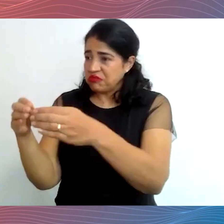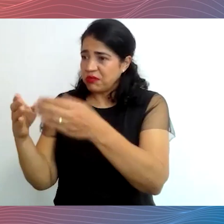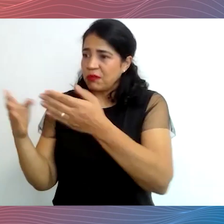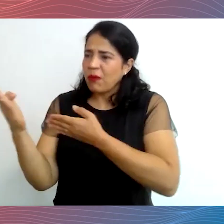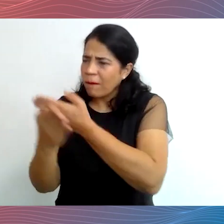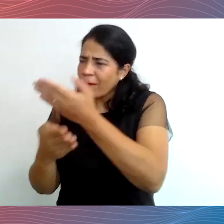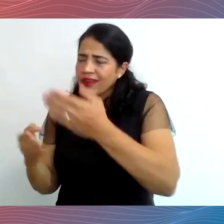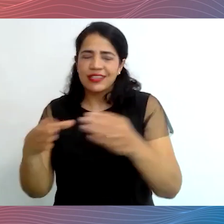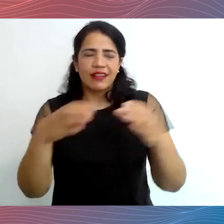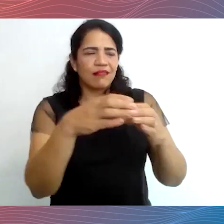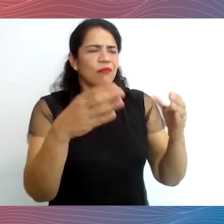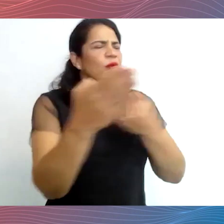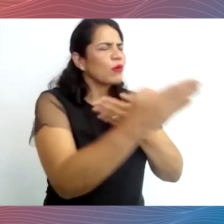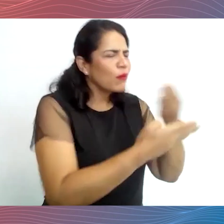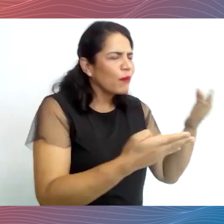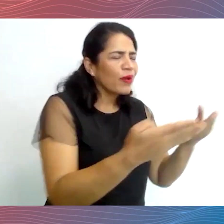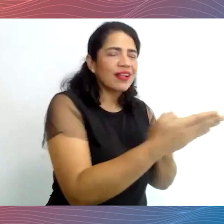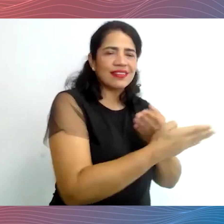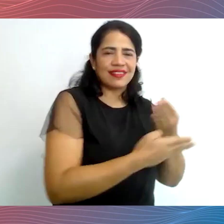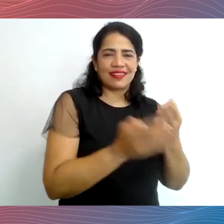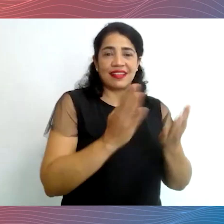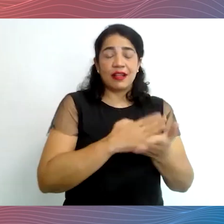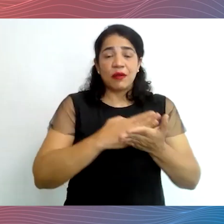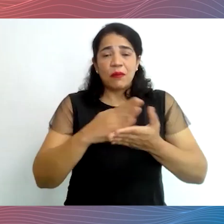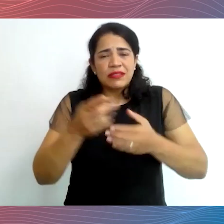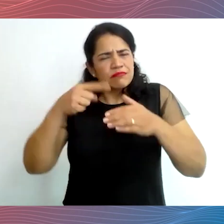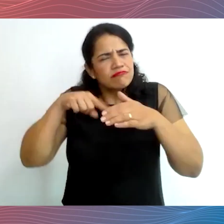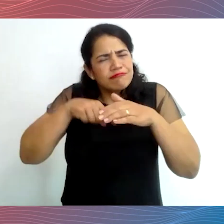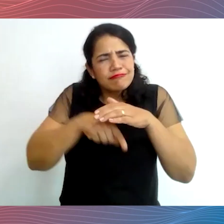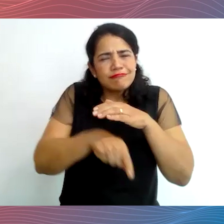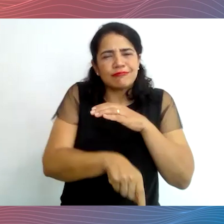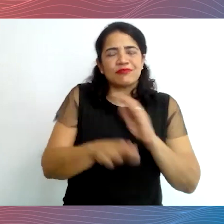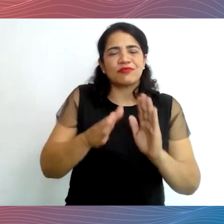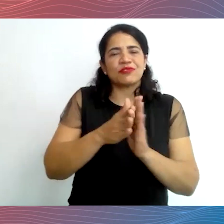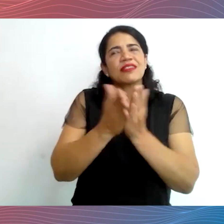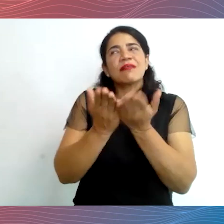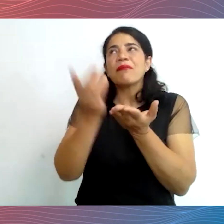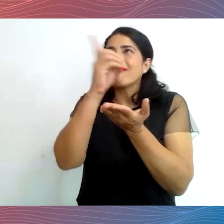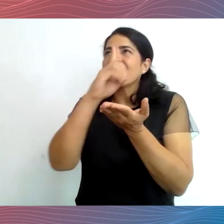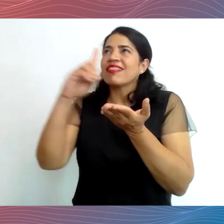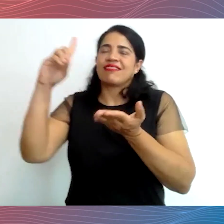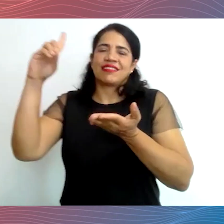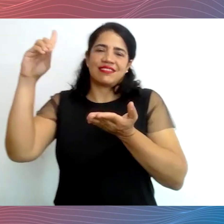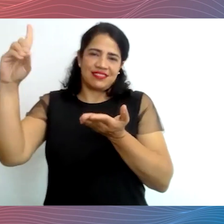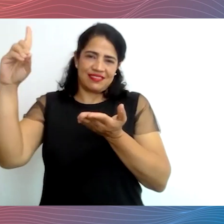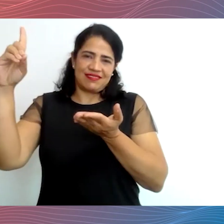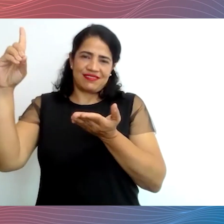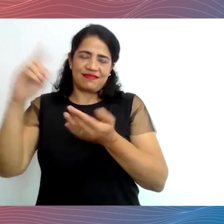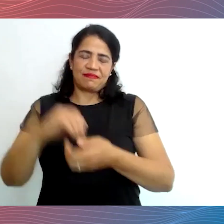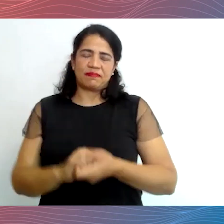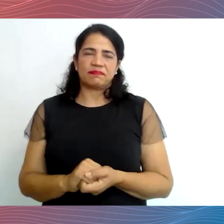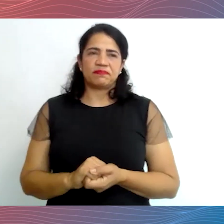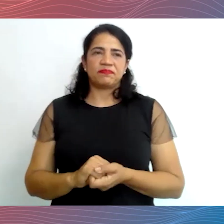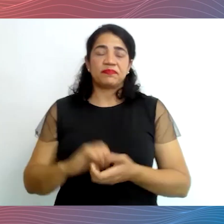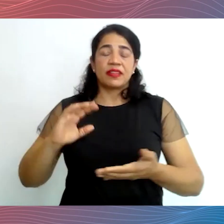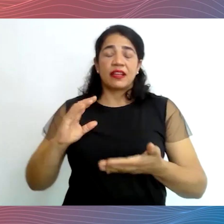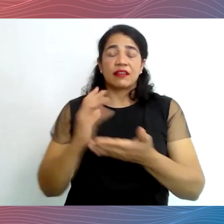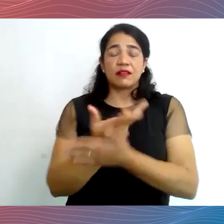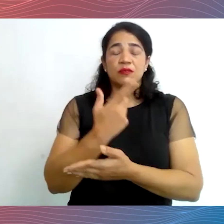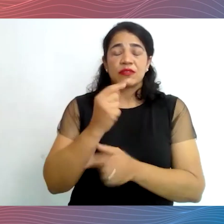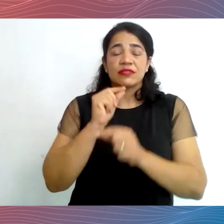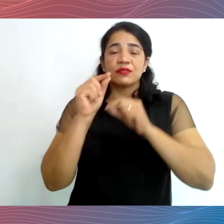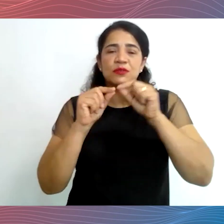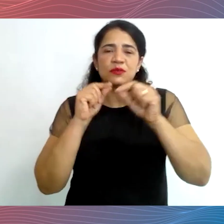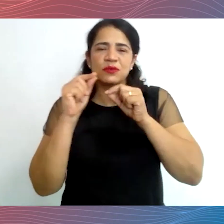gente começava a imergir na palavra, só que aí você alimenta a mente. Você começa a exercitar, puxa